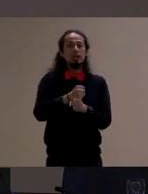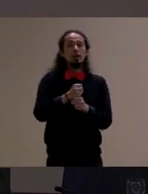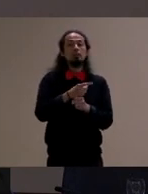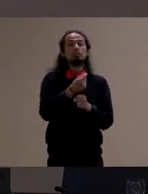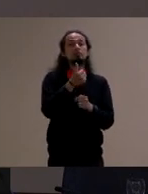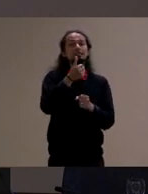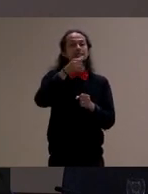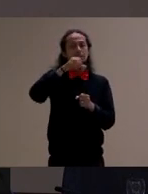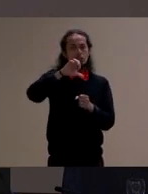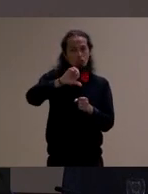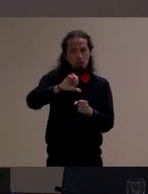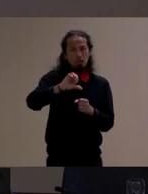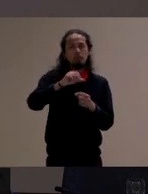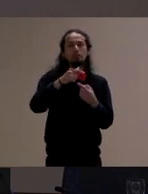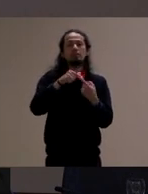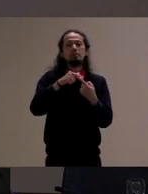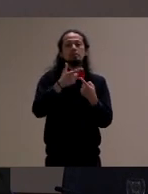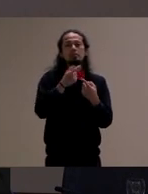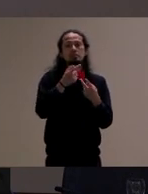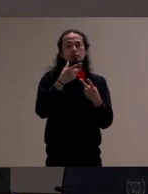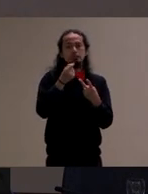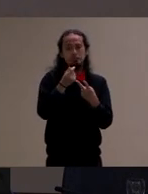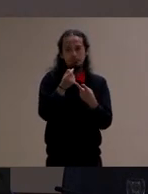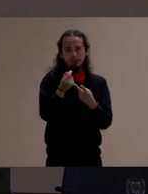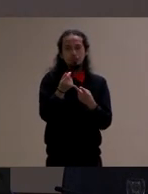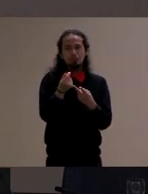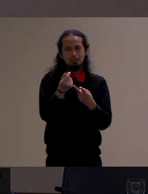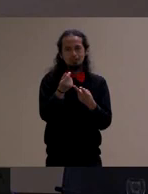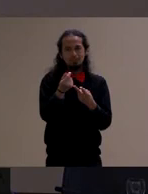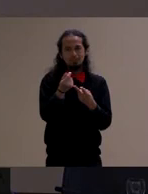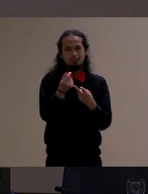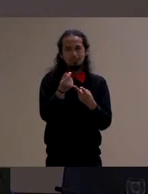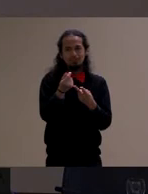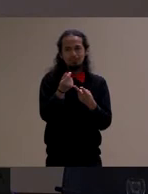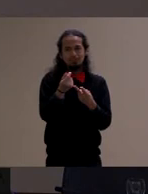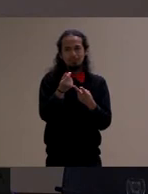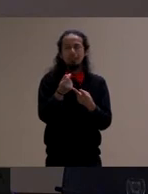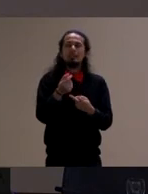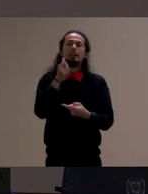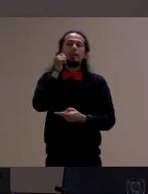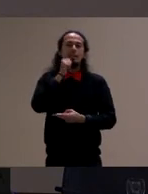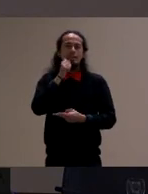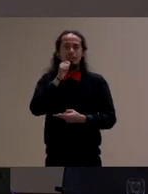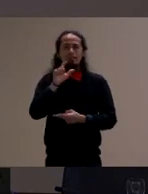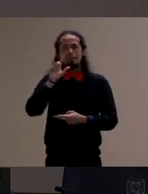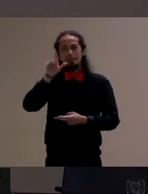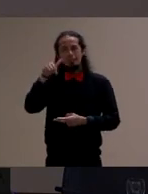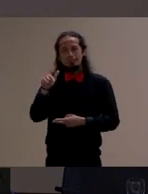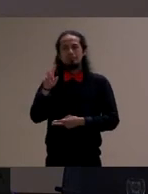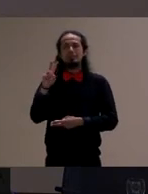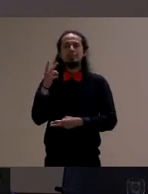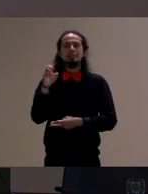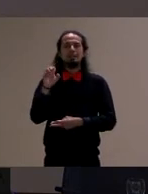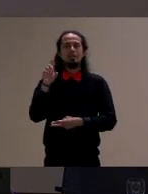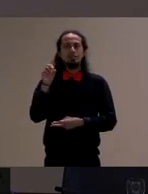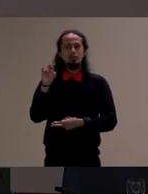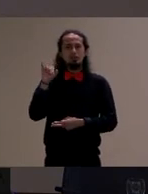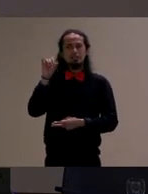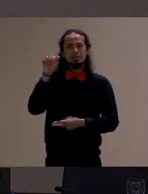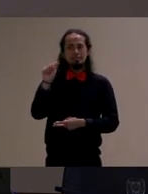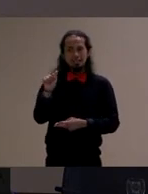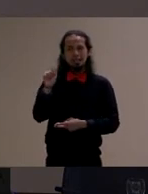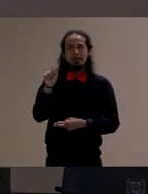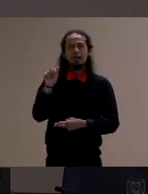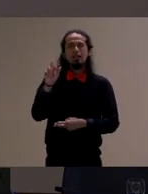2019/2020 já Iniciando um novo processo que é o que a Heloísa Rocha virar a falar conosco hoje à tarde um pouco né